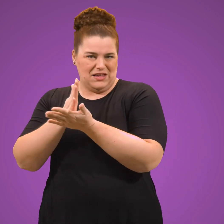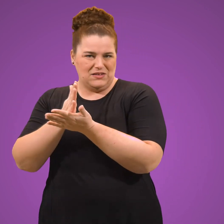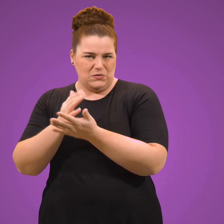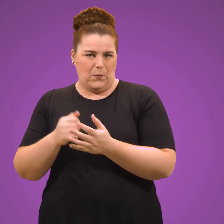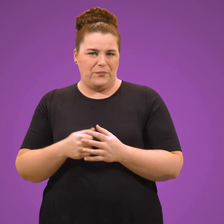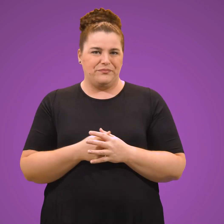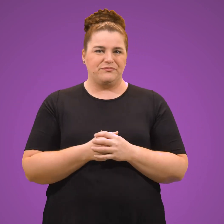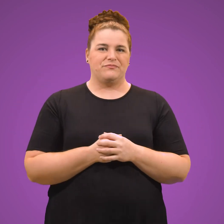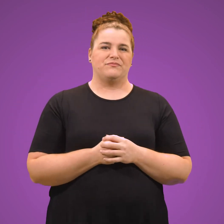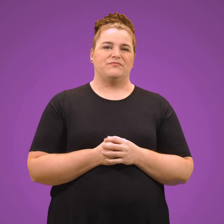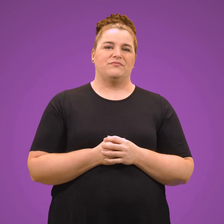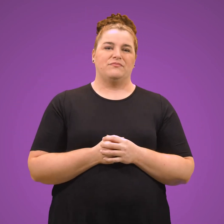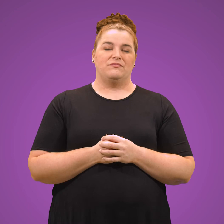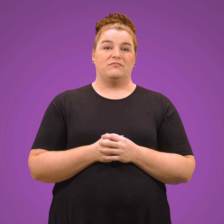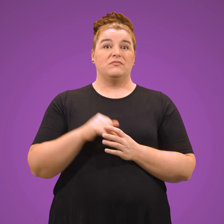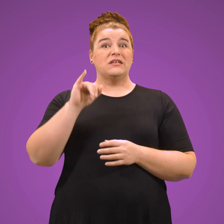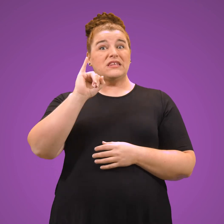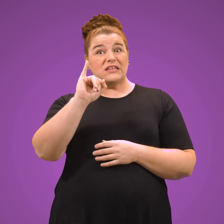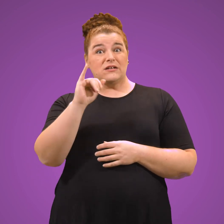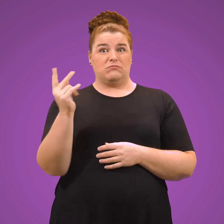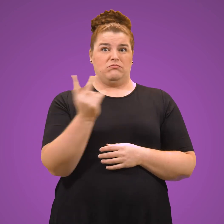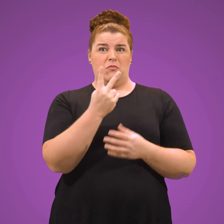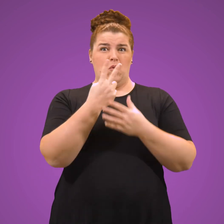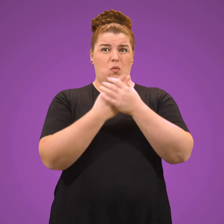pour s'entendre sur la pension alimentaire et autres détails.